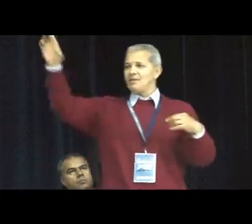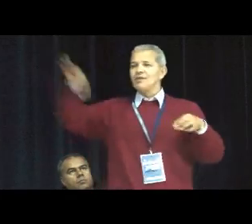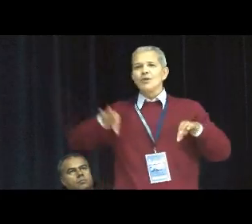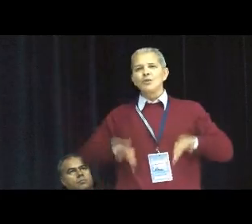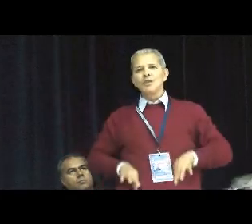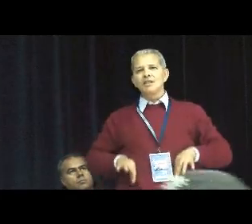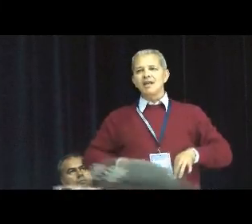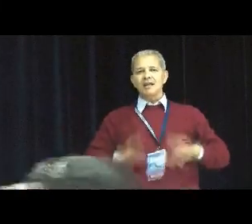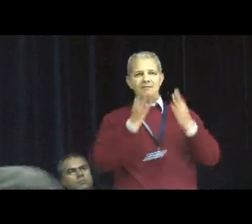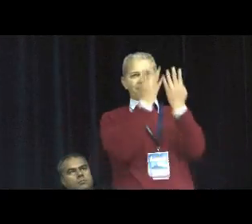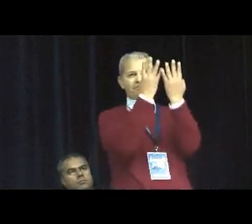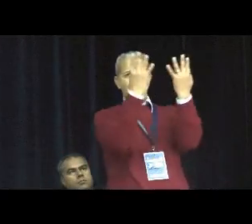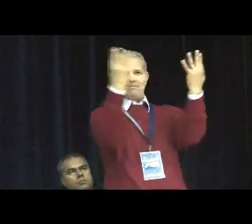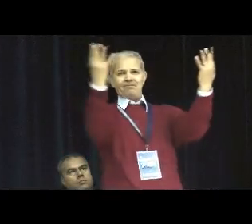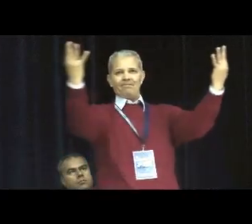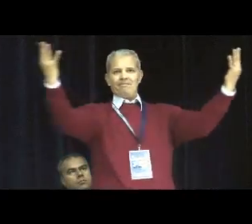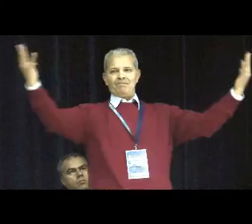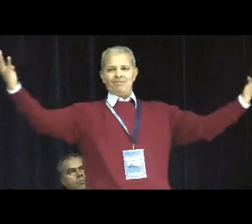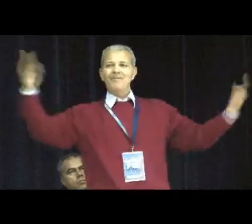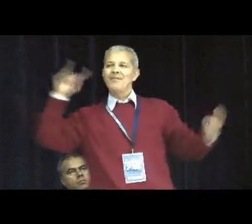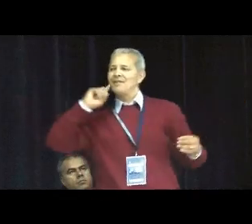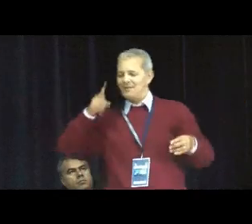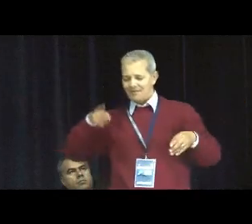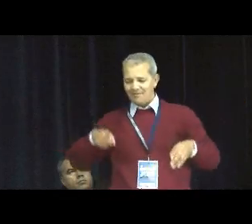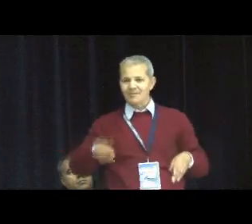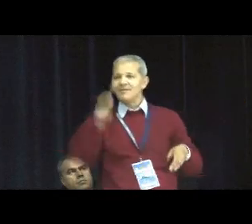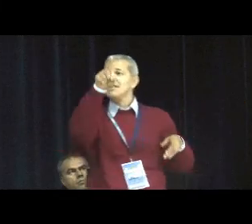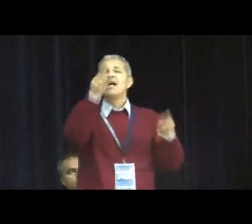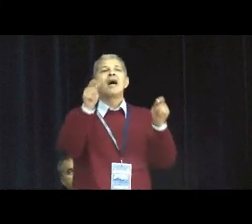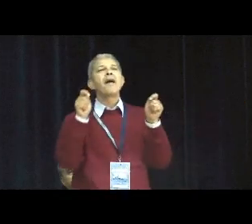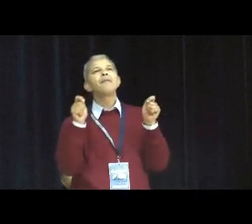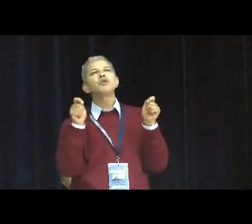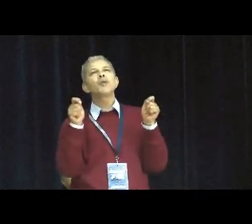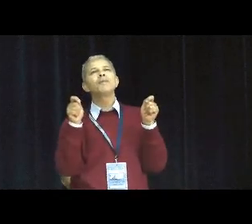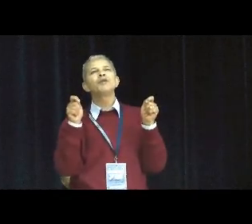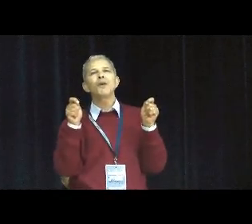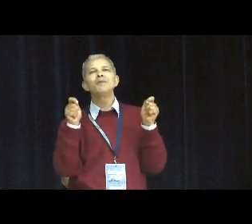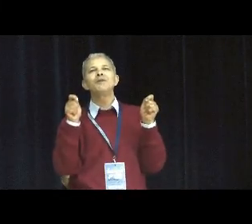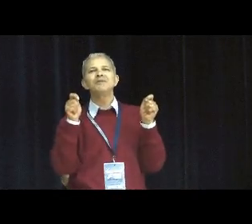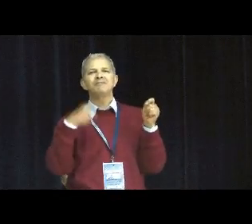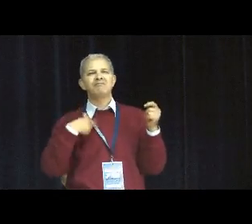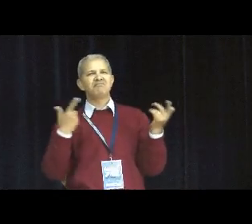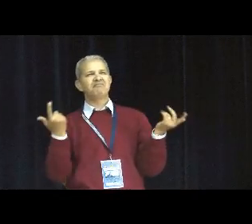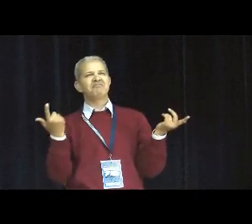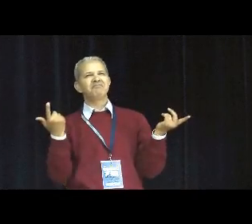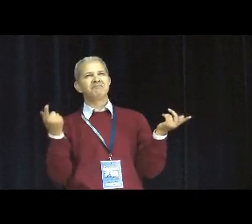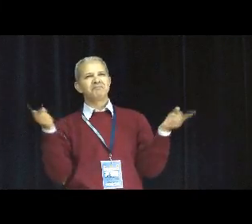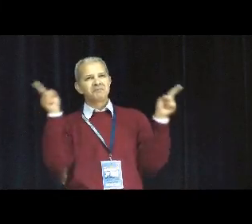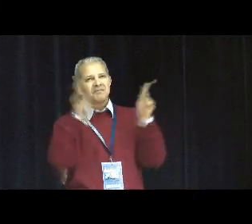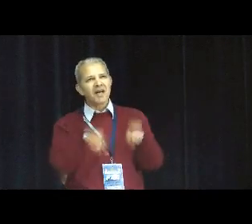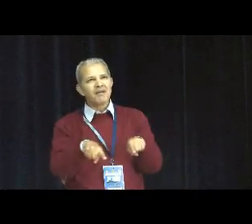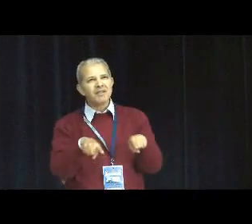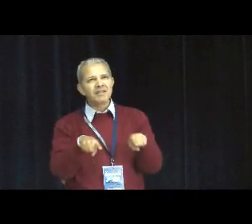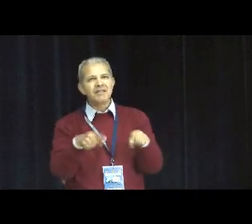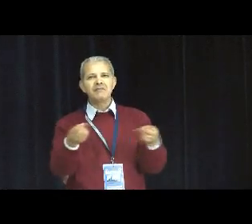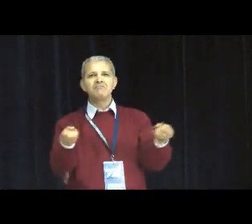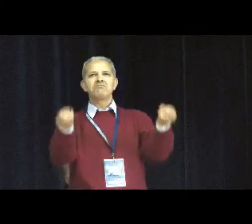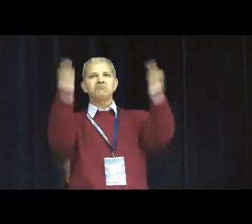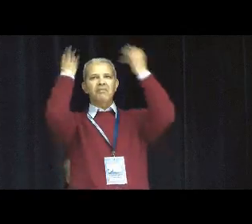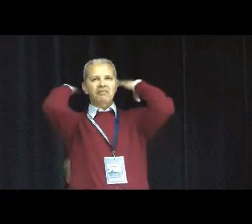المفروض كذلك تكتيف اللقاءات ما بين الجمعيات ديال الصوم، وتكتيف اللقاءات مع الاخوان المسؤولين.